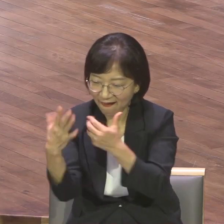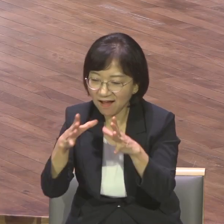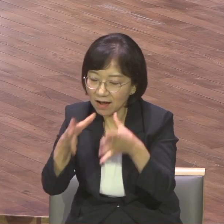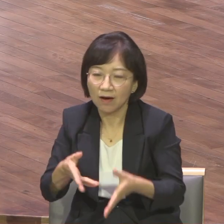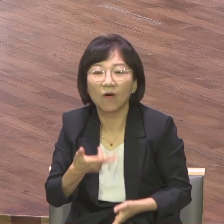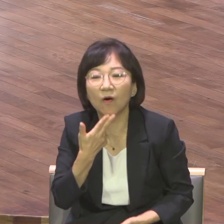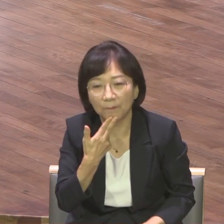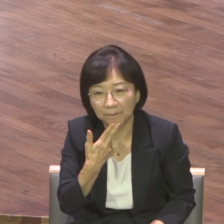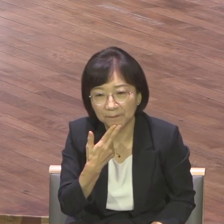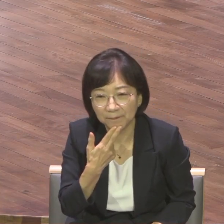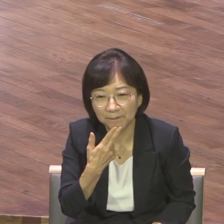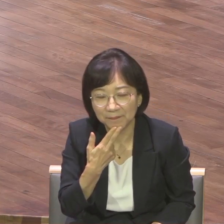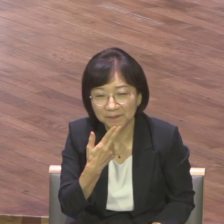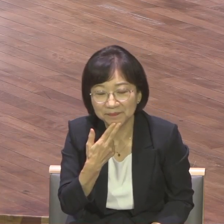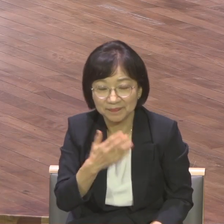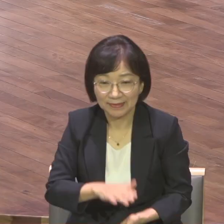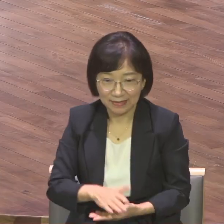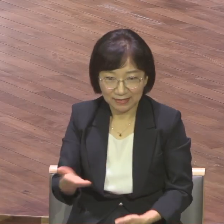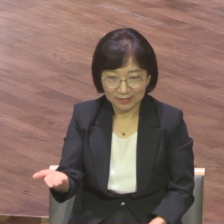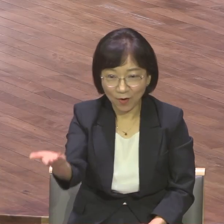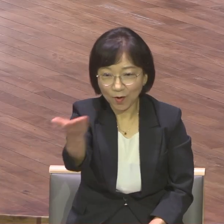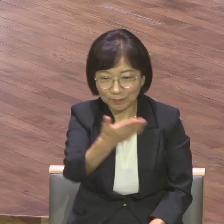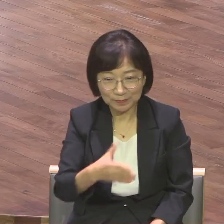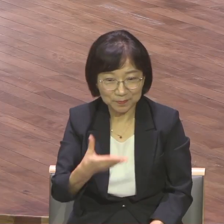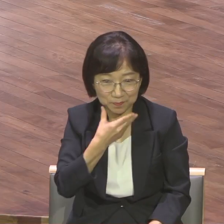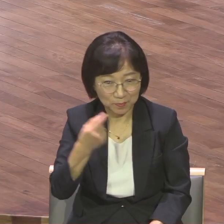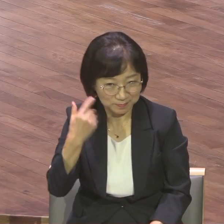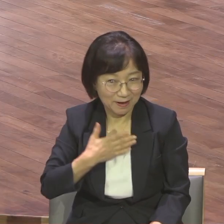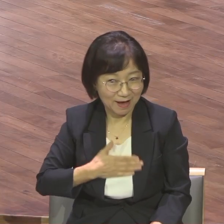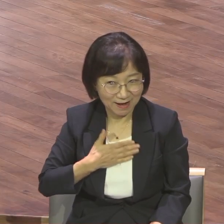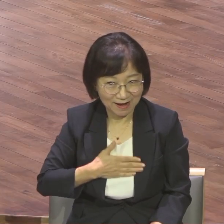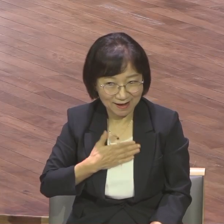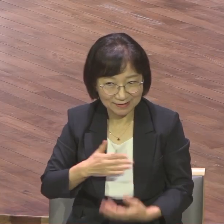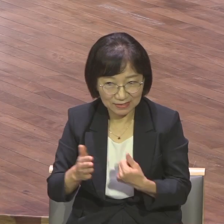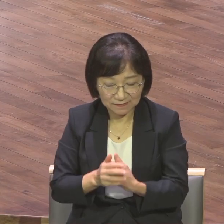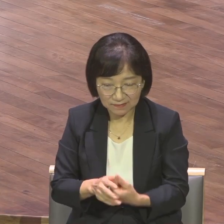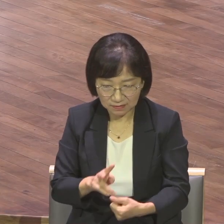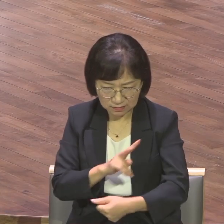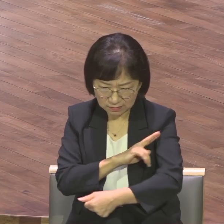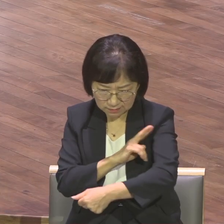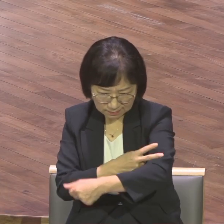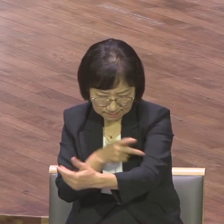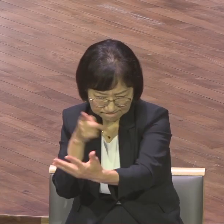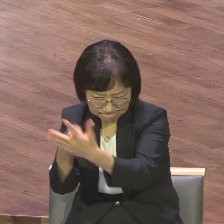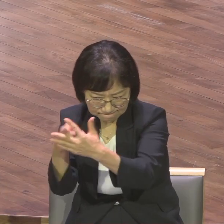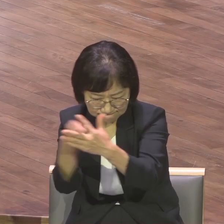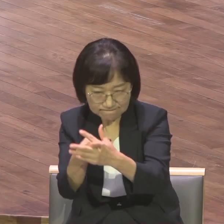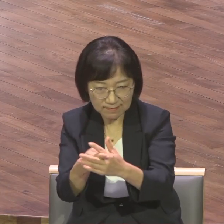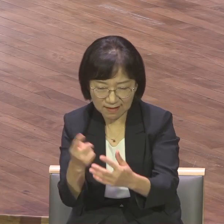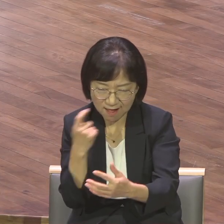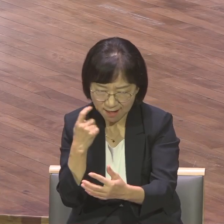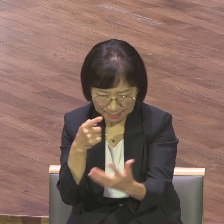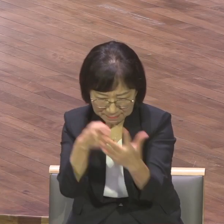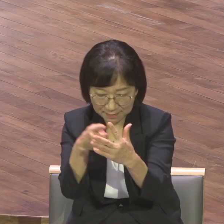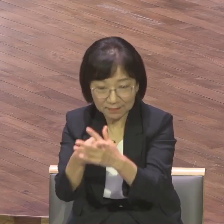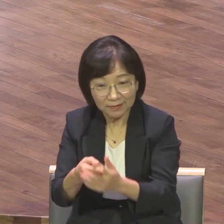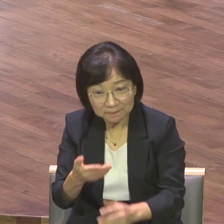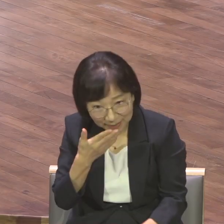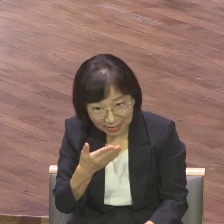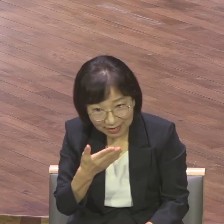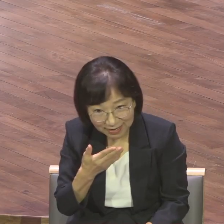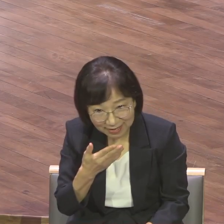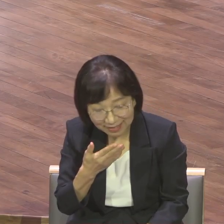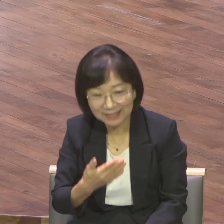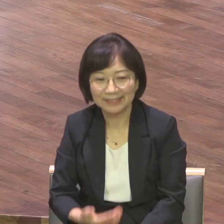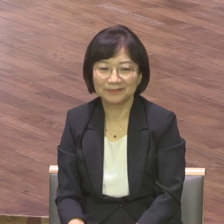여러분은 복음을 한 번이라도 제대로 들었기 때문에 분별할 줄로 믿습니다. 지금 세상에는 앞으로 계속해서 유혹하는